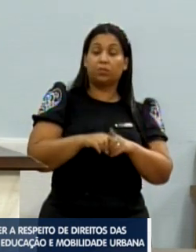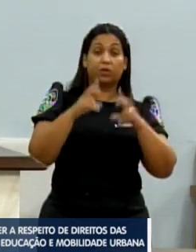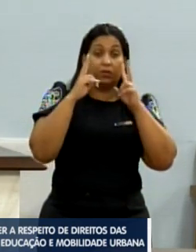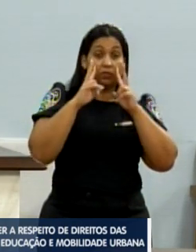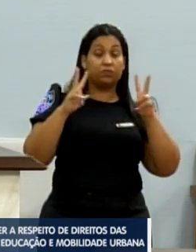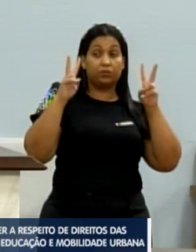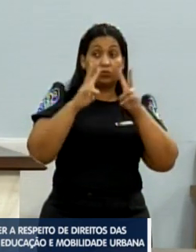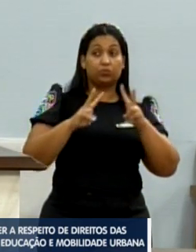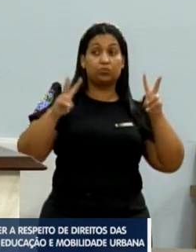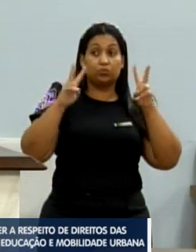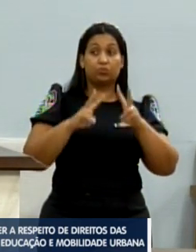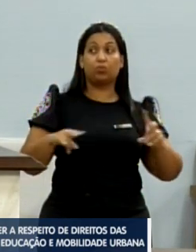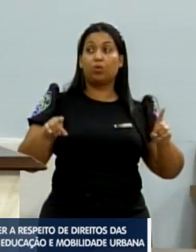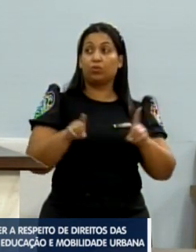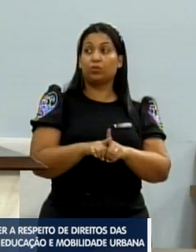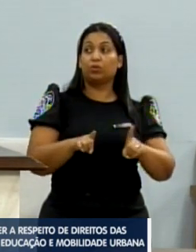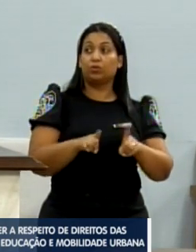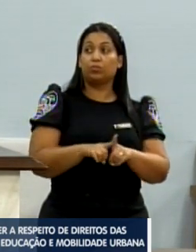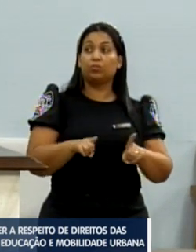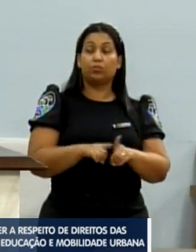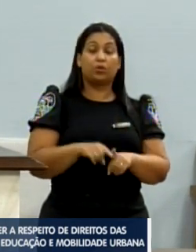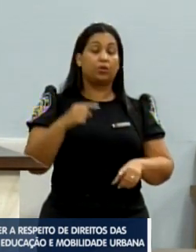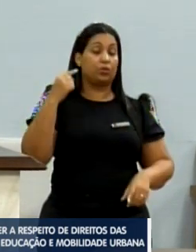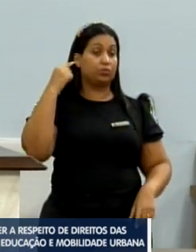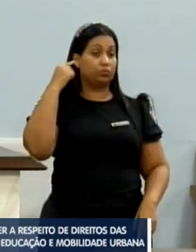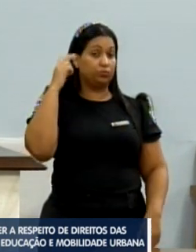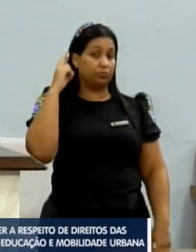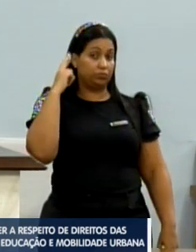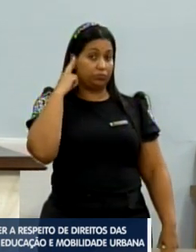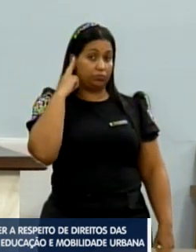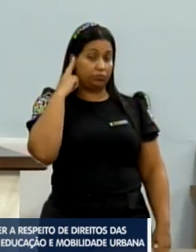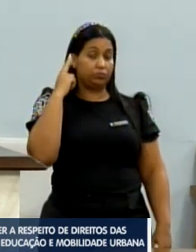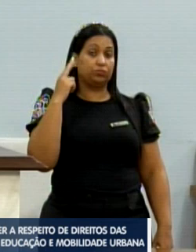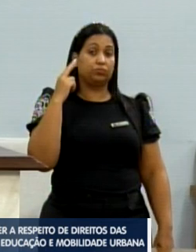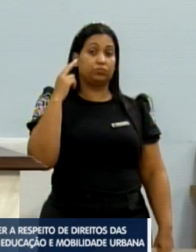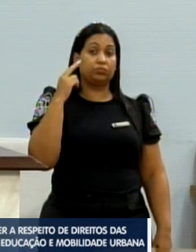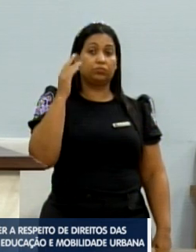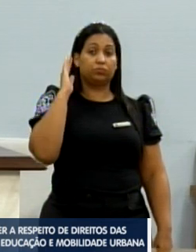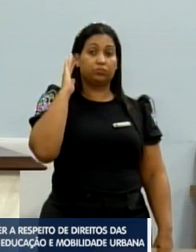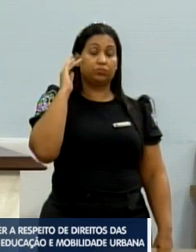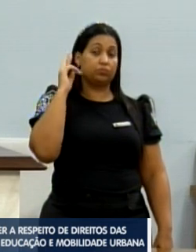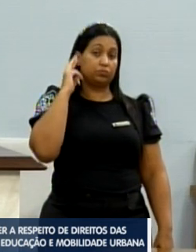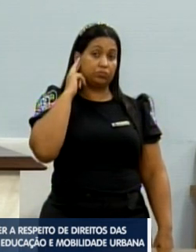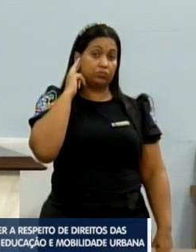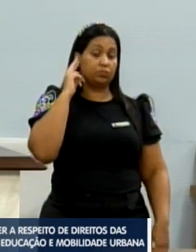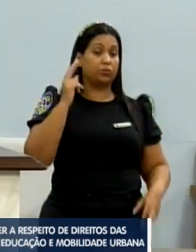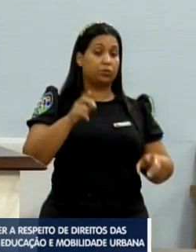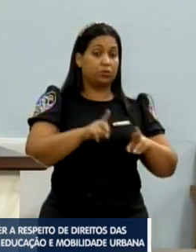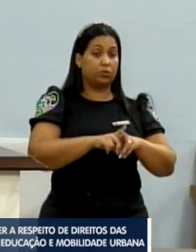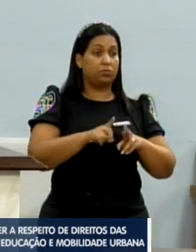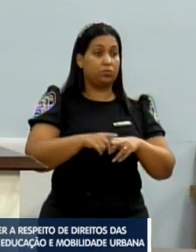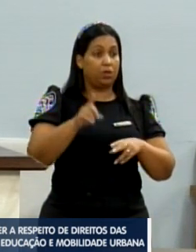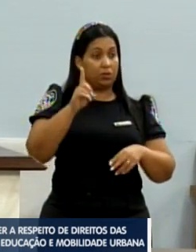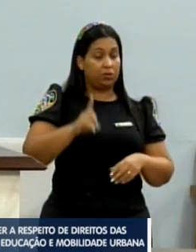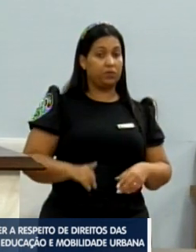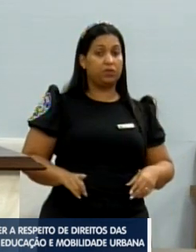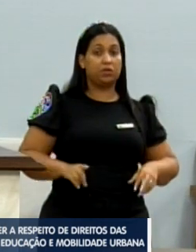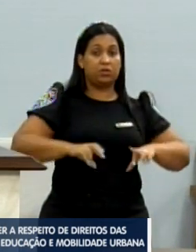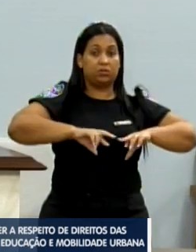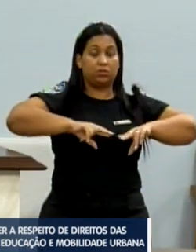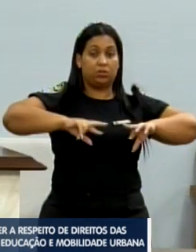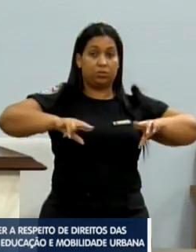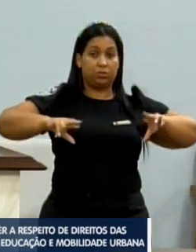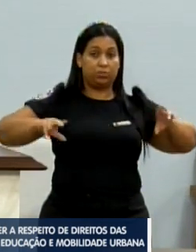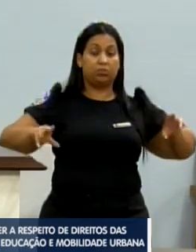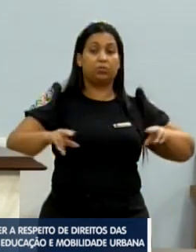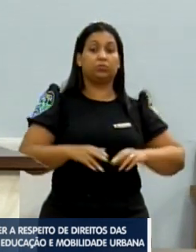visual, existem as pessoas com deficiência auditiva, existem as pessoas com deficiência intelectual múltipla, os ostomizados e